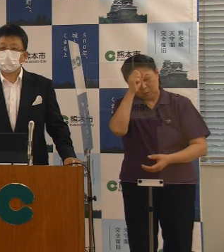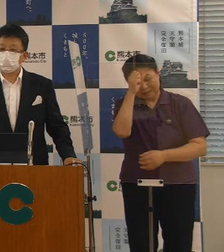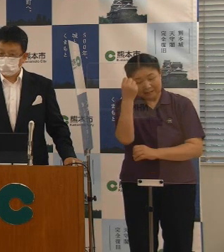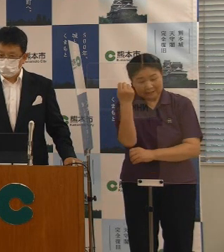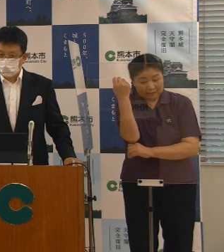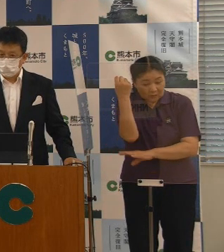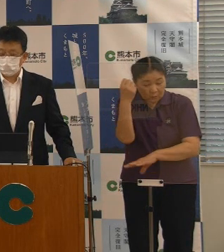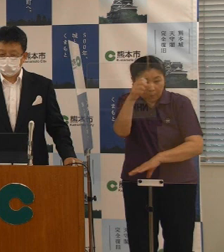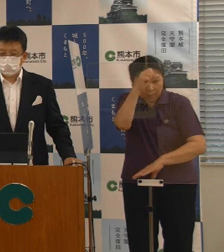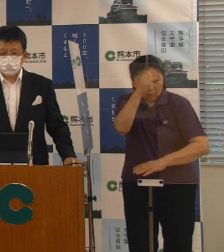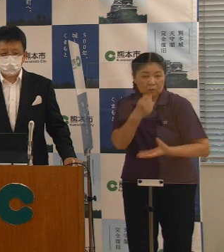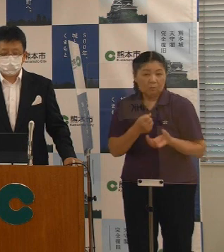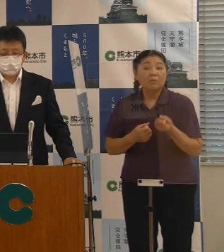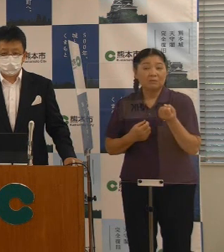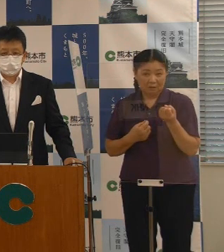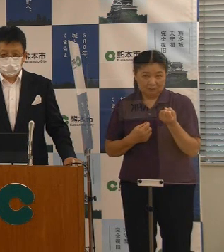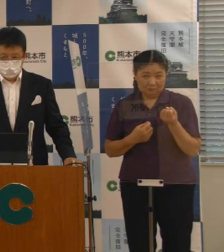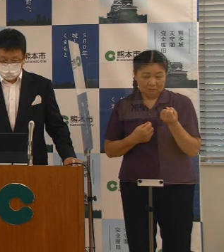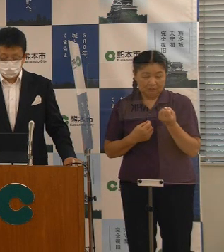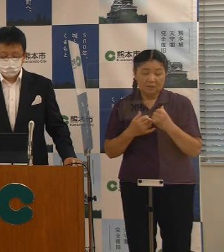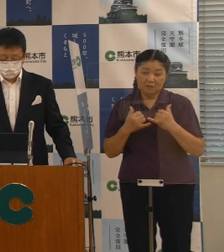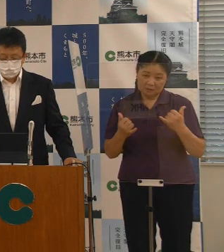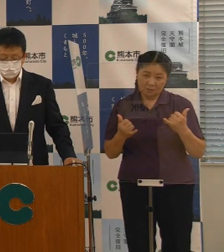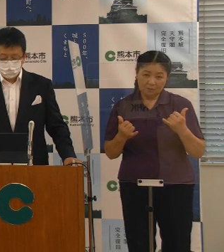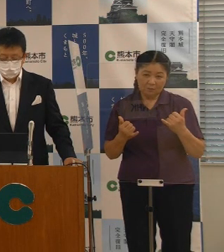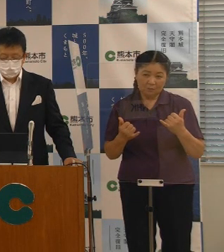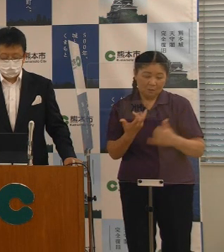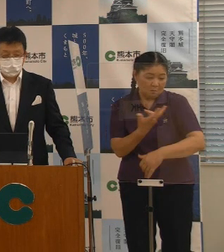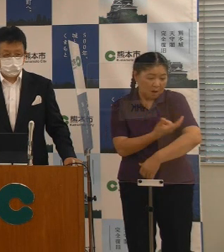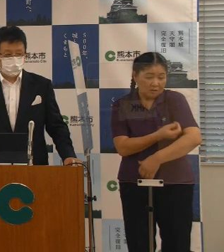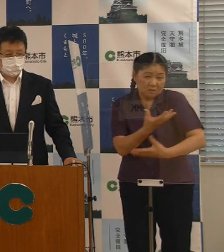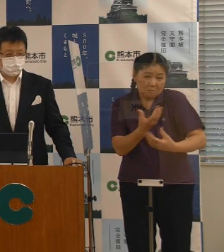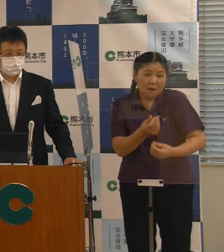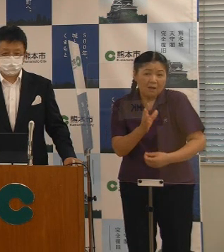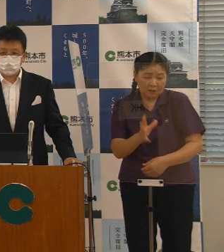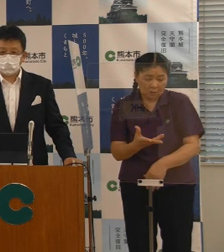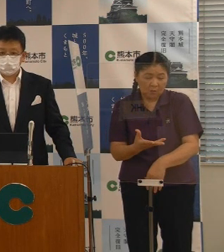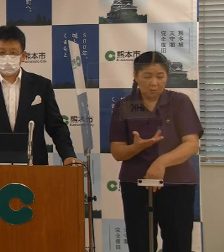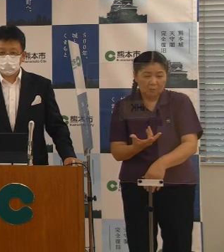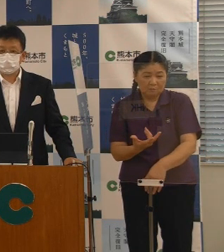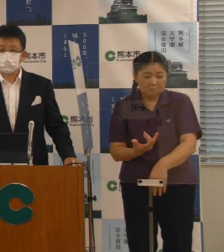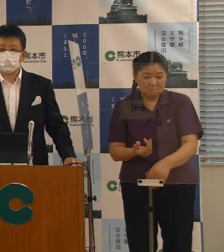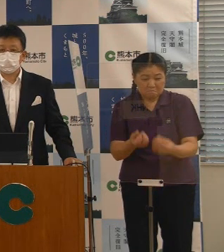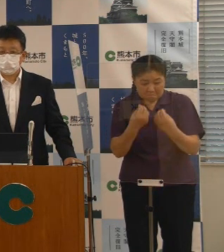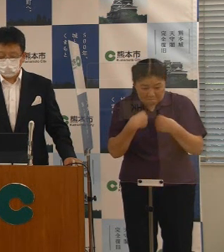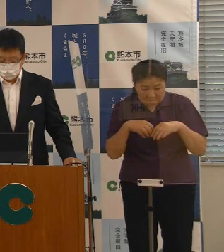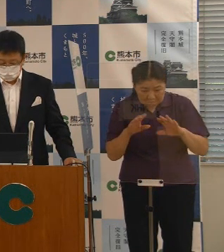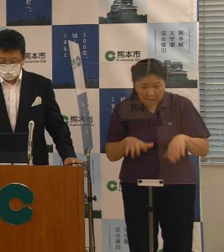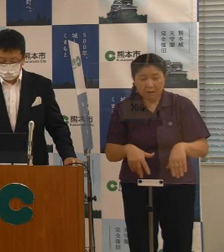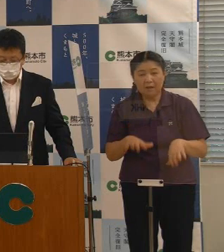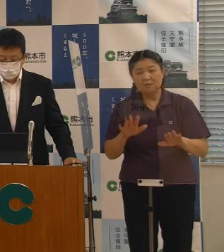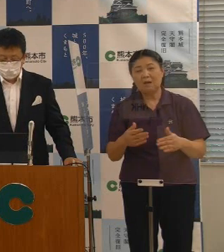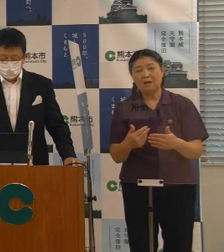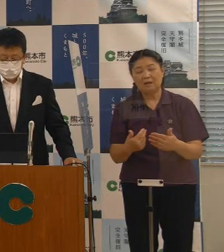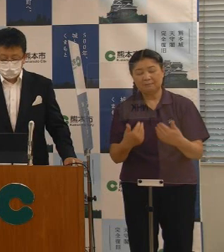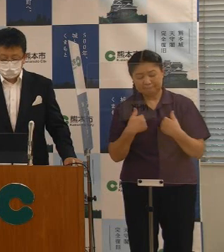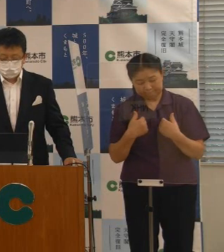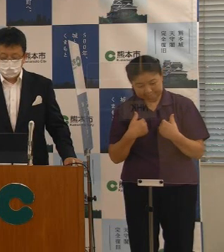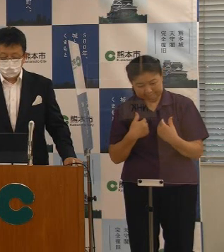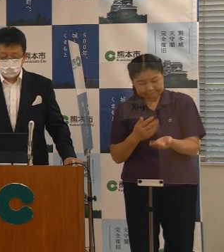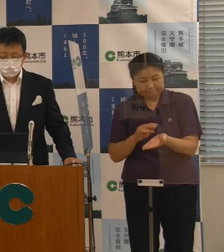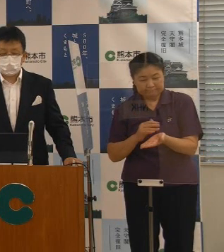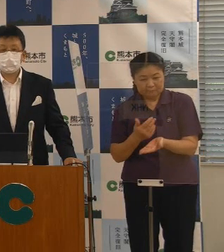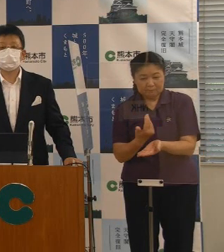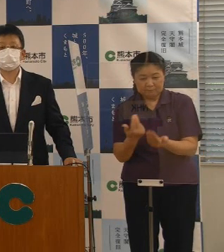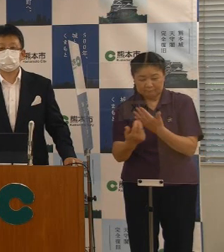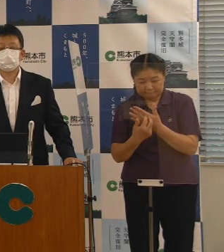礎疾患のある方であったということで、あります。で現在、治療中であるということで、ありますので、